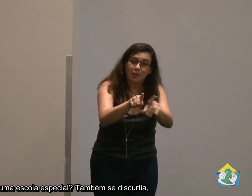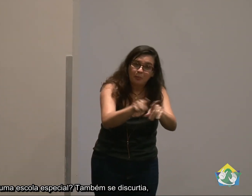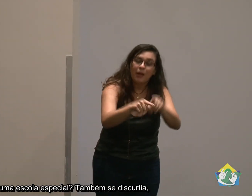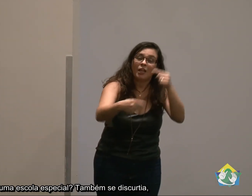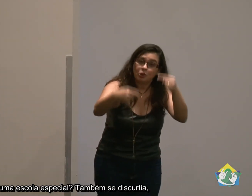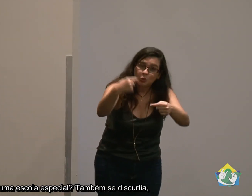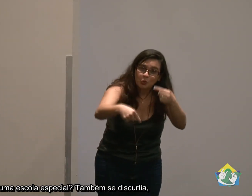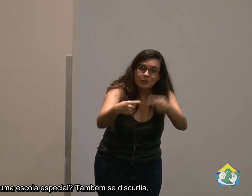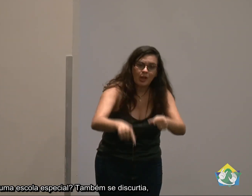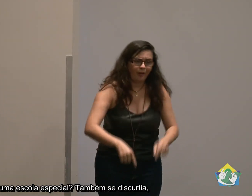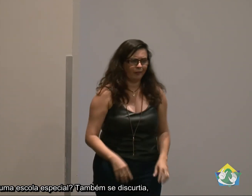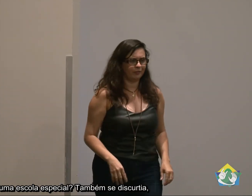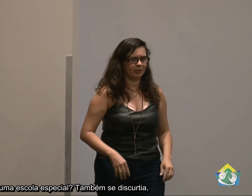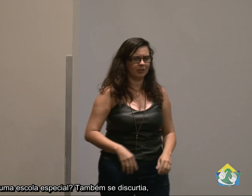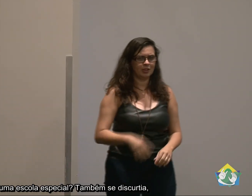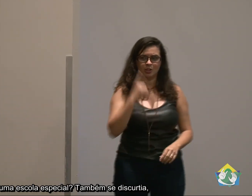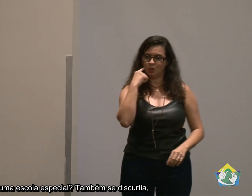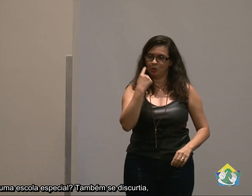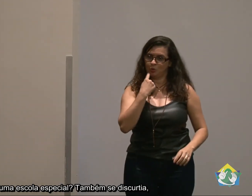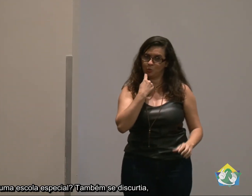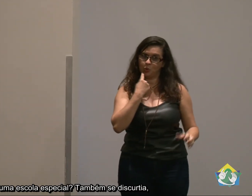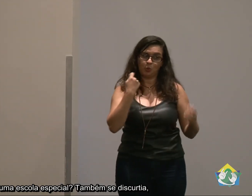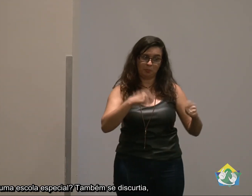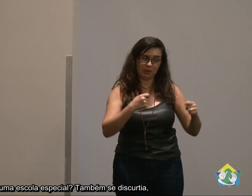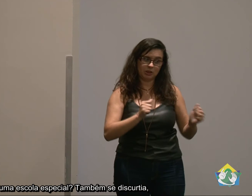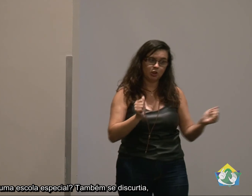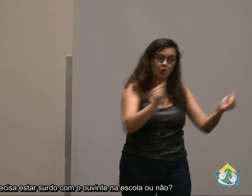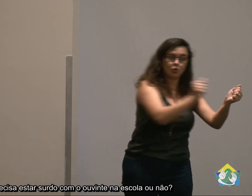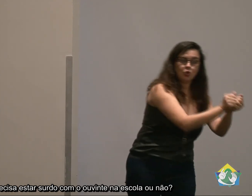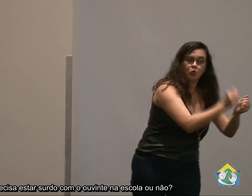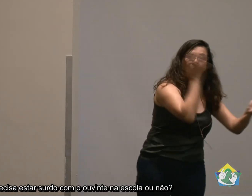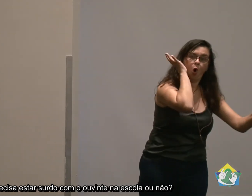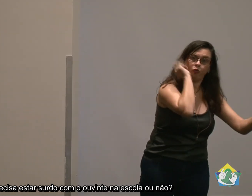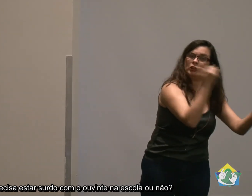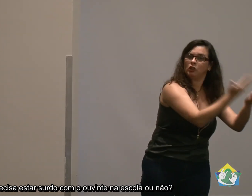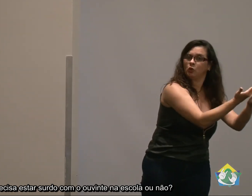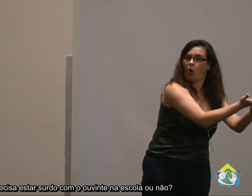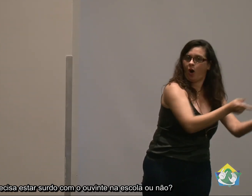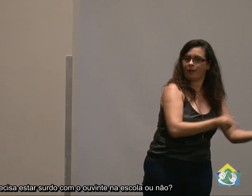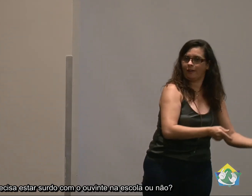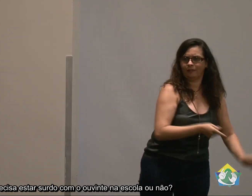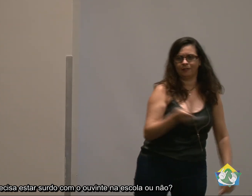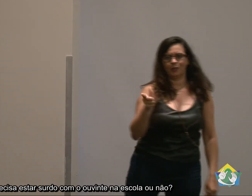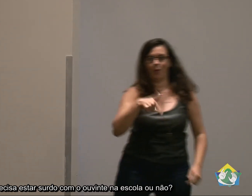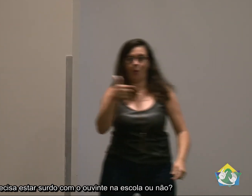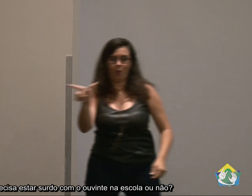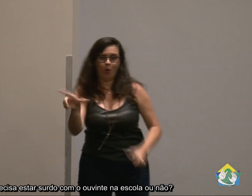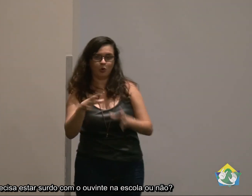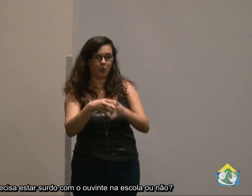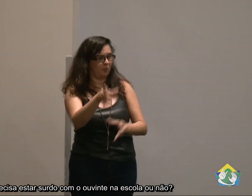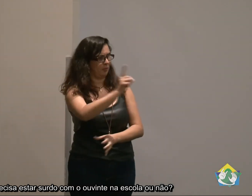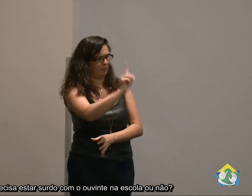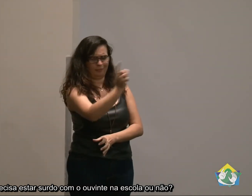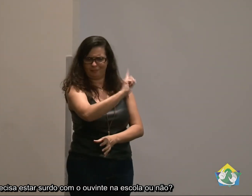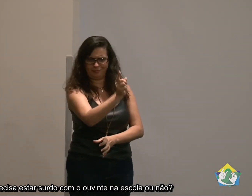também se discutia o seguinte o surdo precisa estar junto com o ouvinte na escola ou não